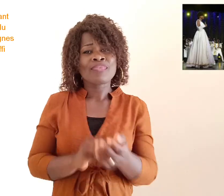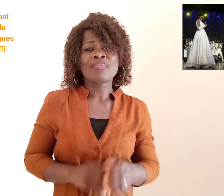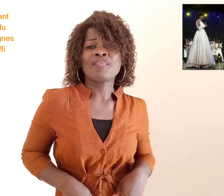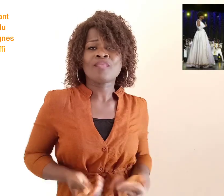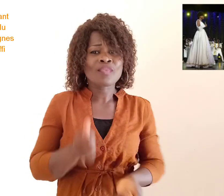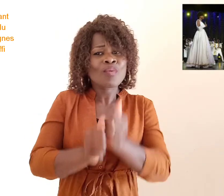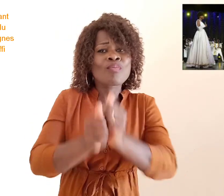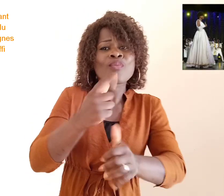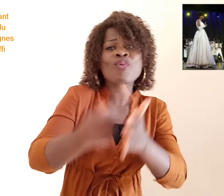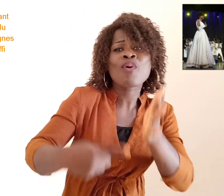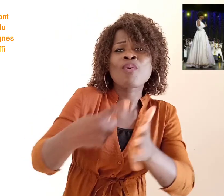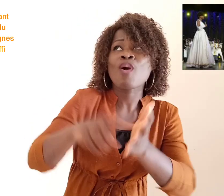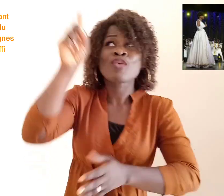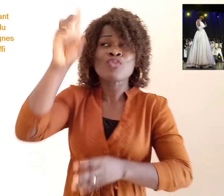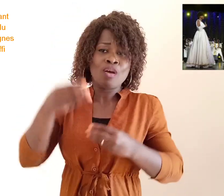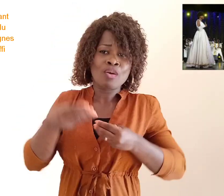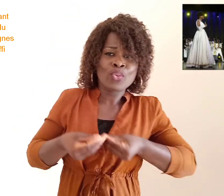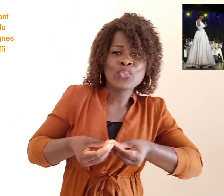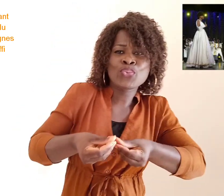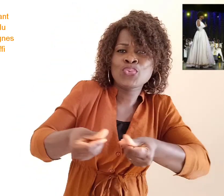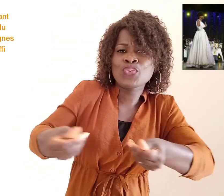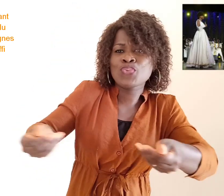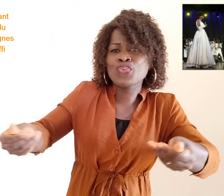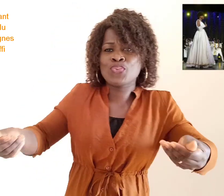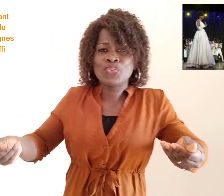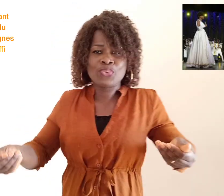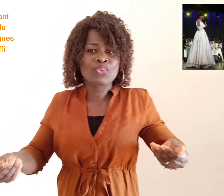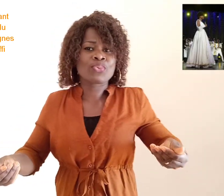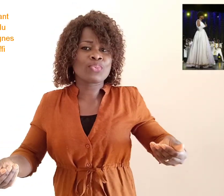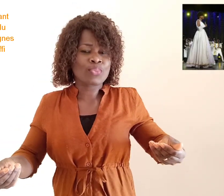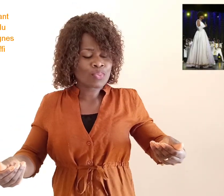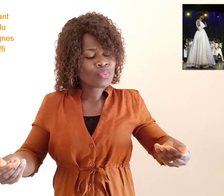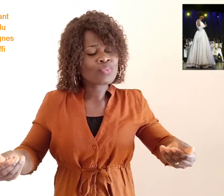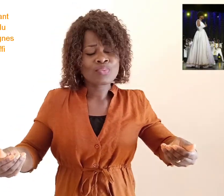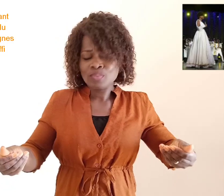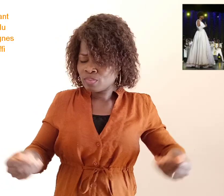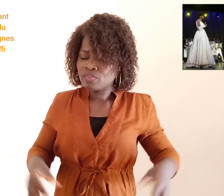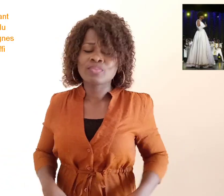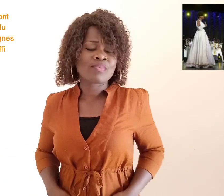Tu déplaces les montagnes